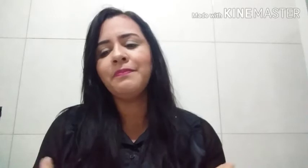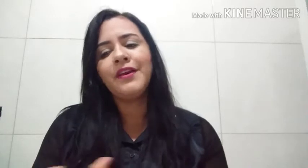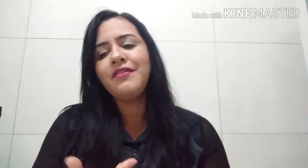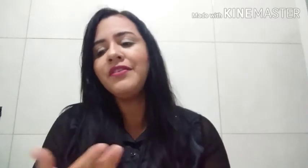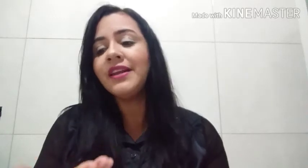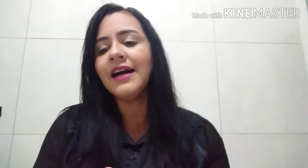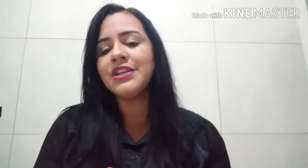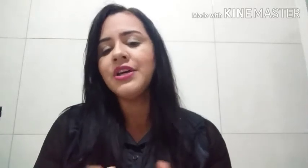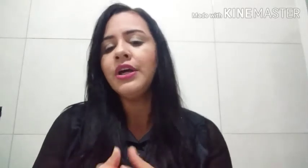uma infinidade. Então,